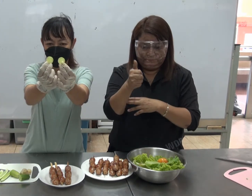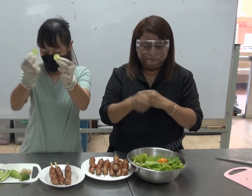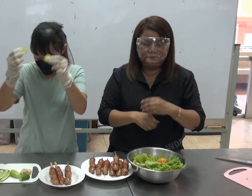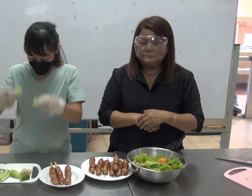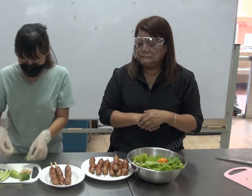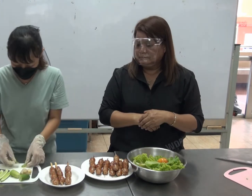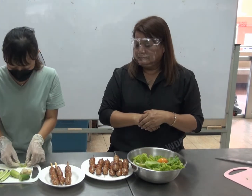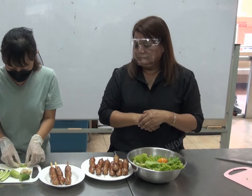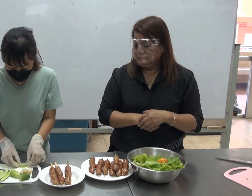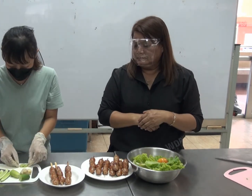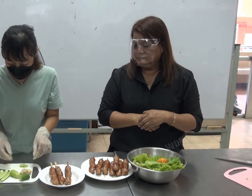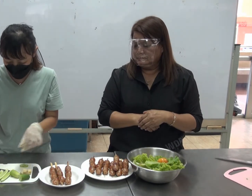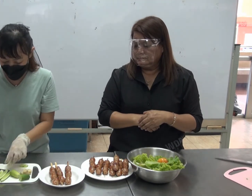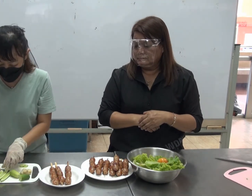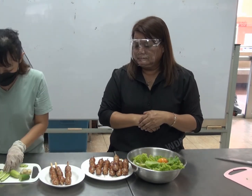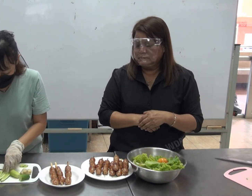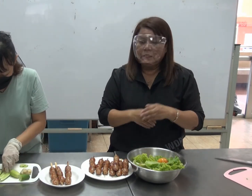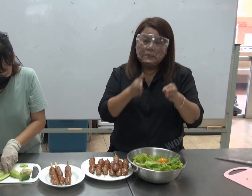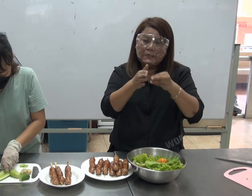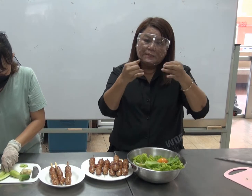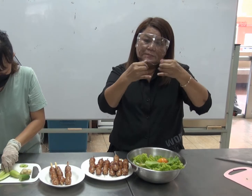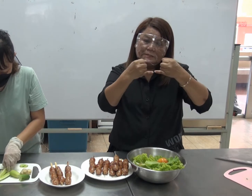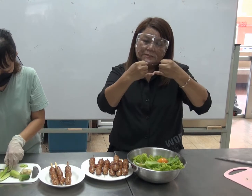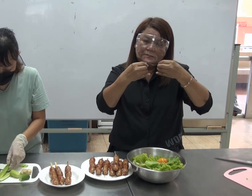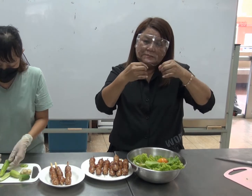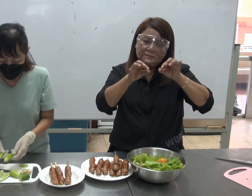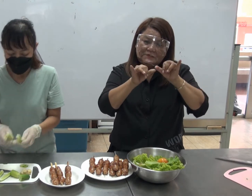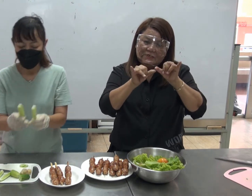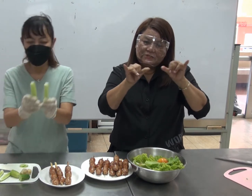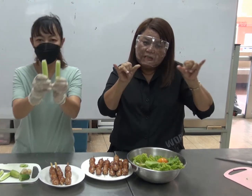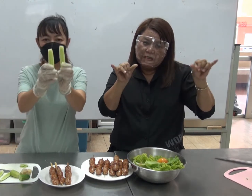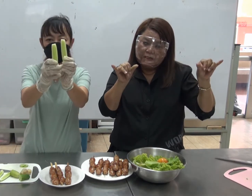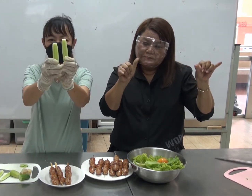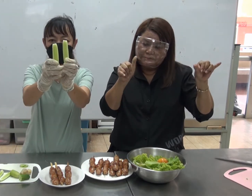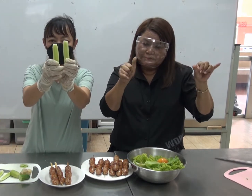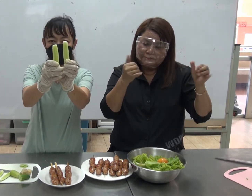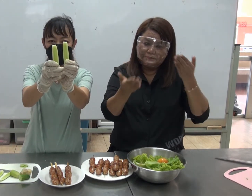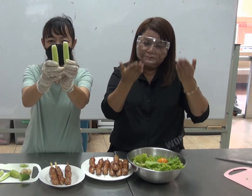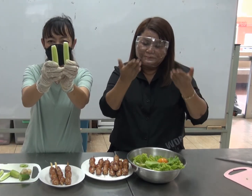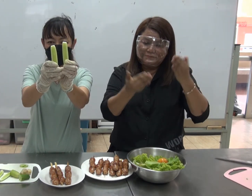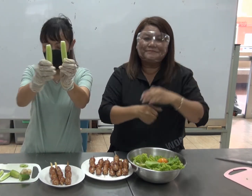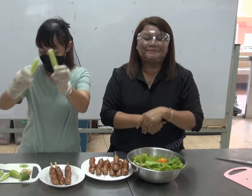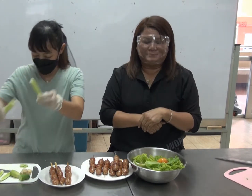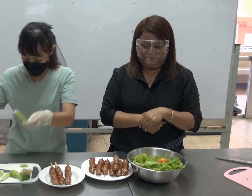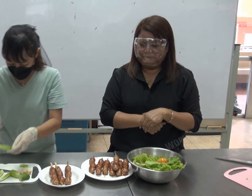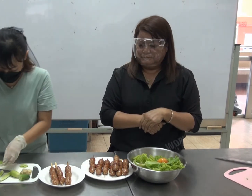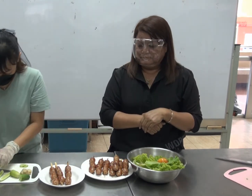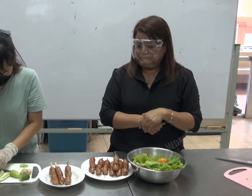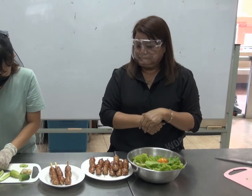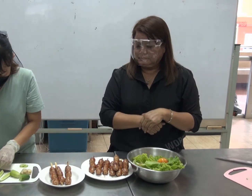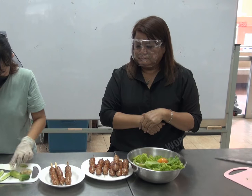ลมนะคะหรือจะหั่นเป็นลักษณะนี้ก็ได้เหมือนกันค่